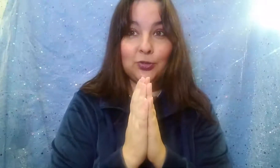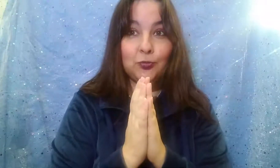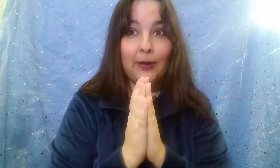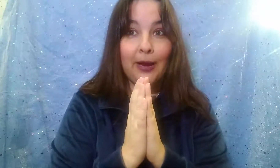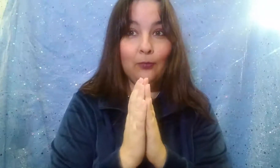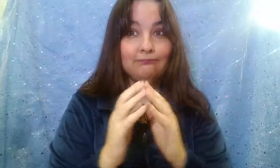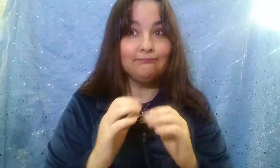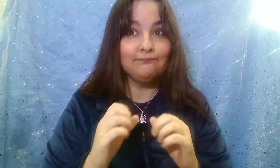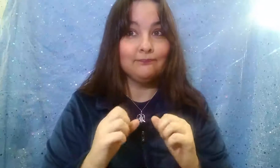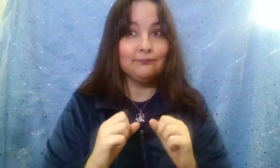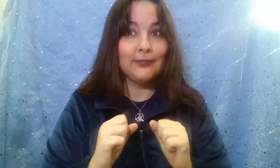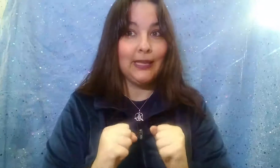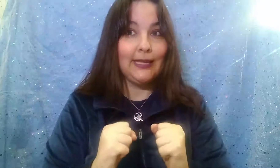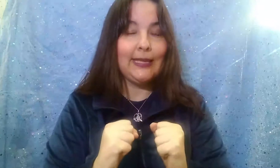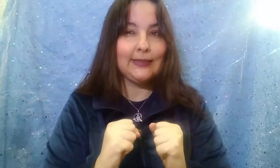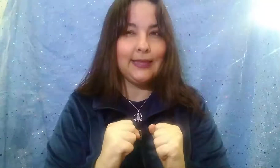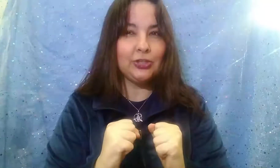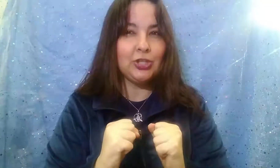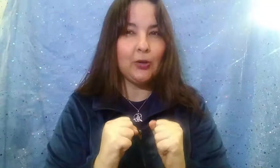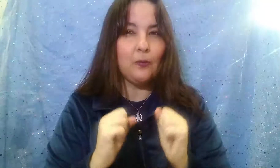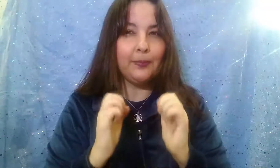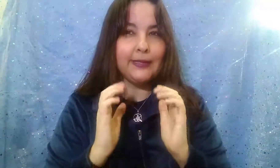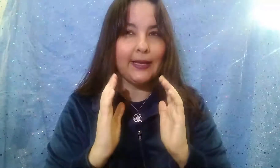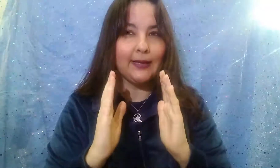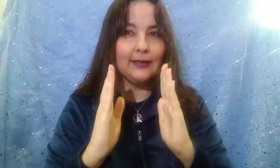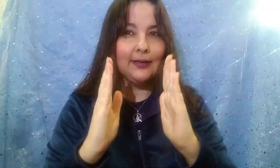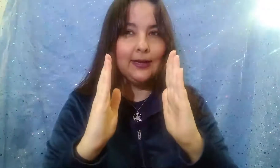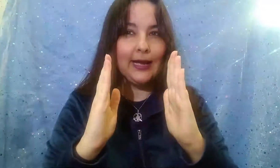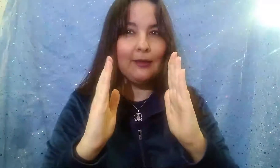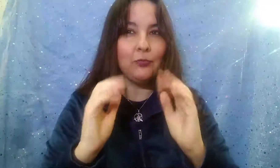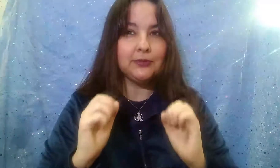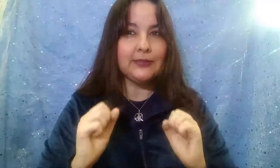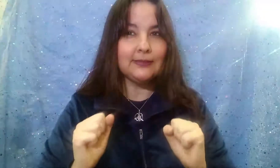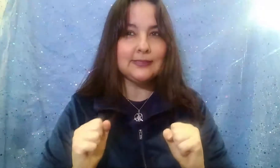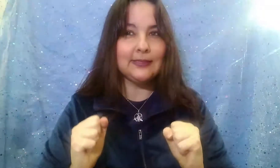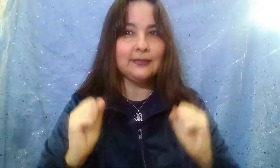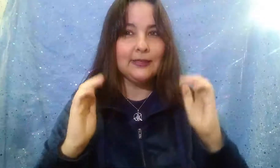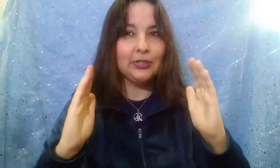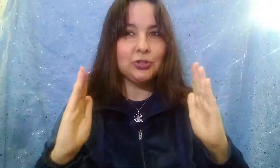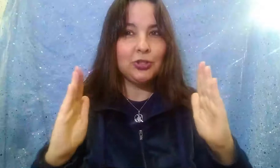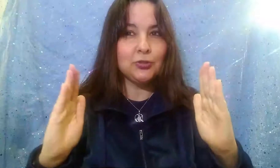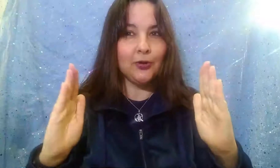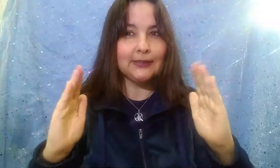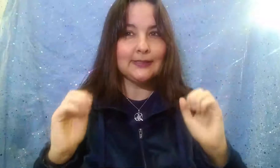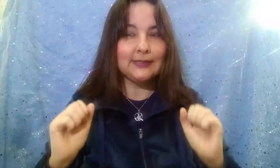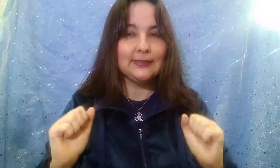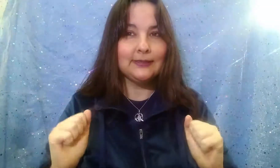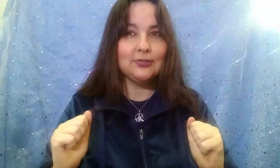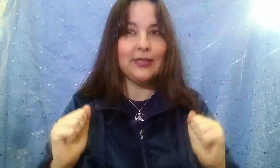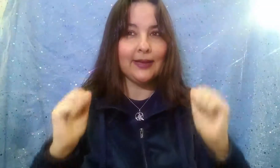sua mão e tente acompanhar a mudança de notas da